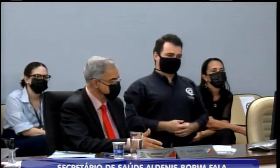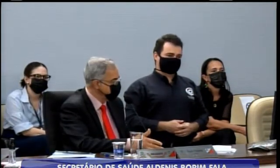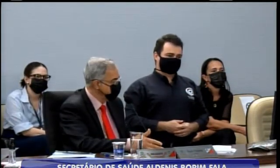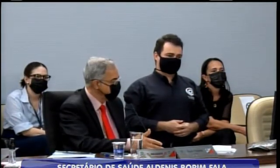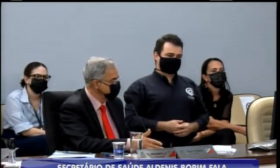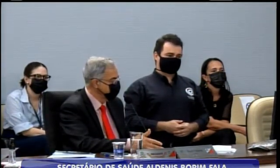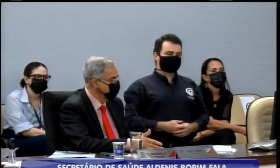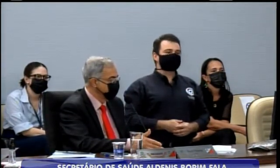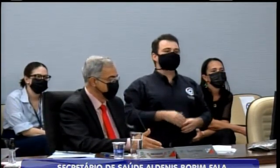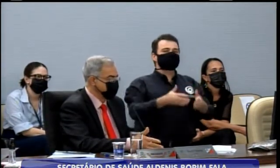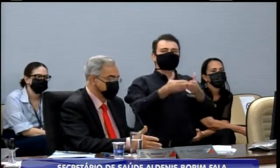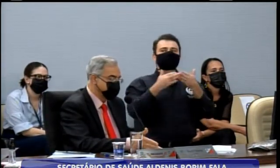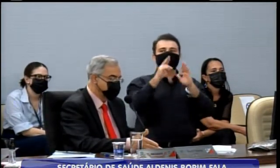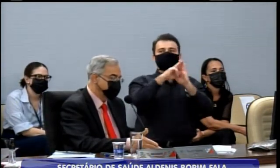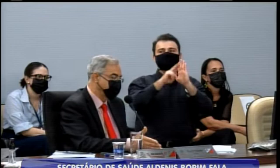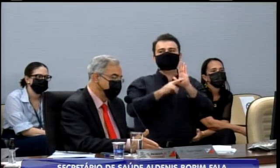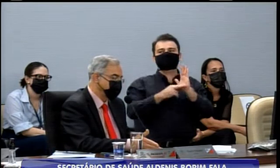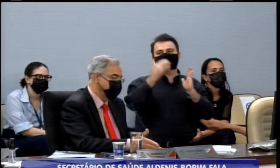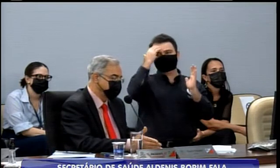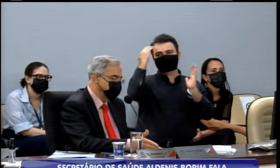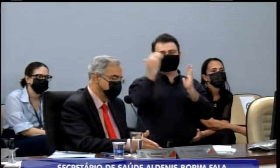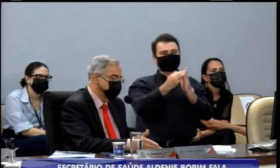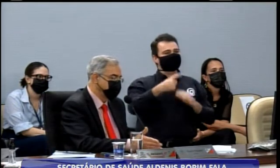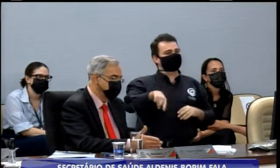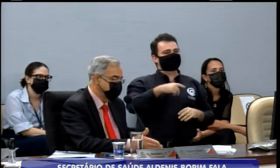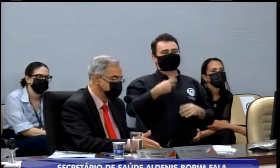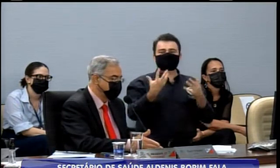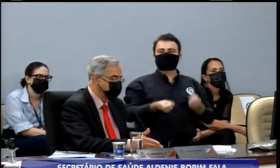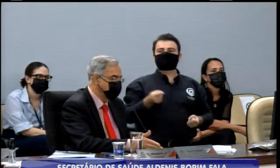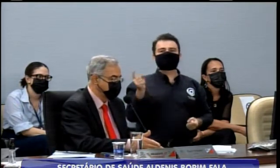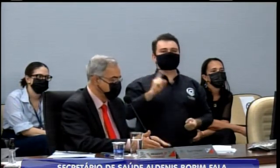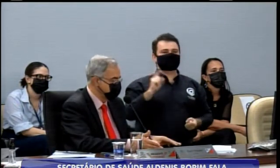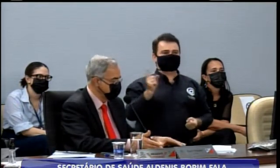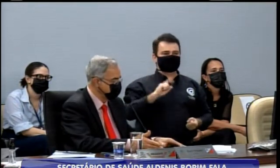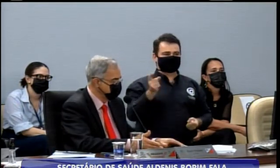respeitasse o regimento. Isso não é permitido.